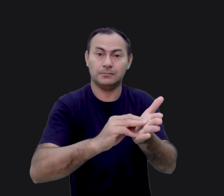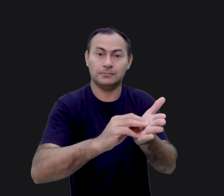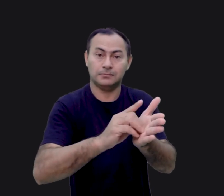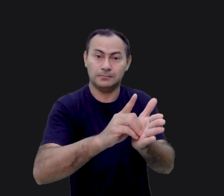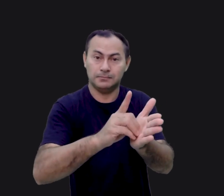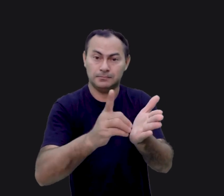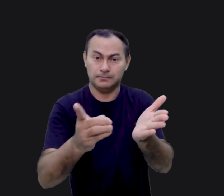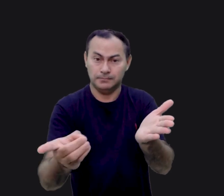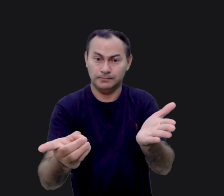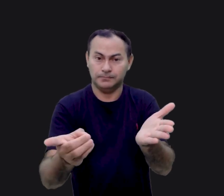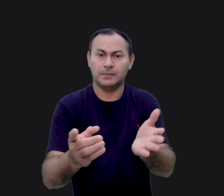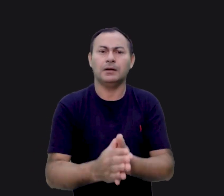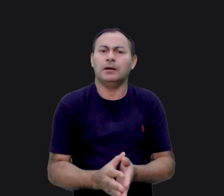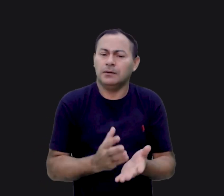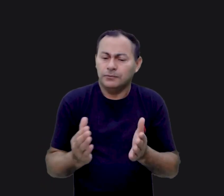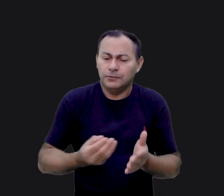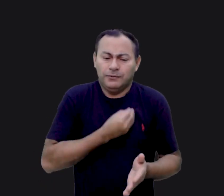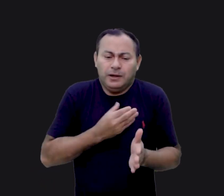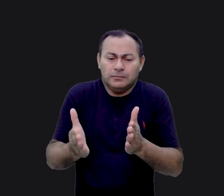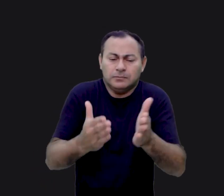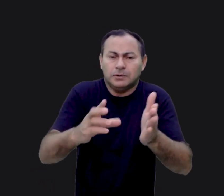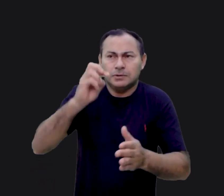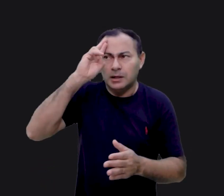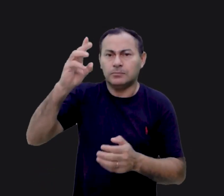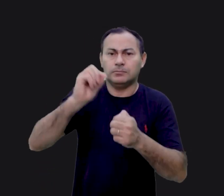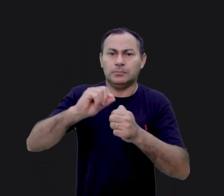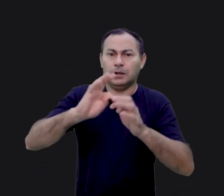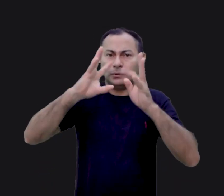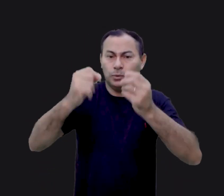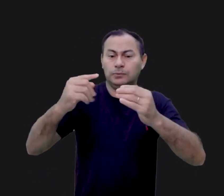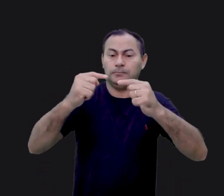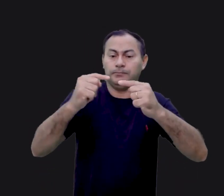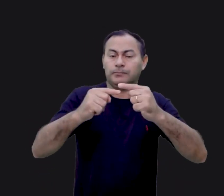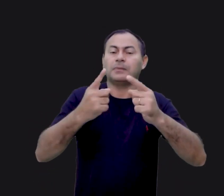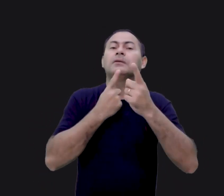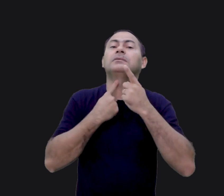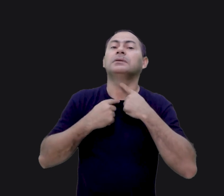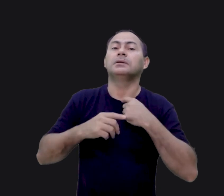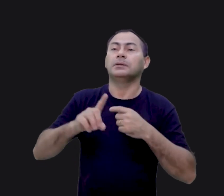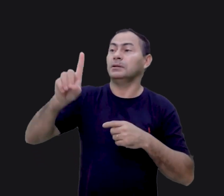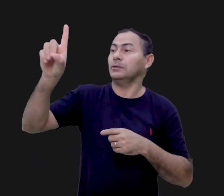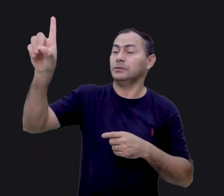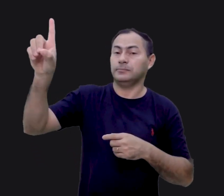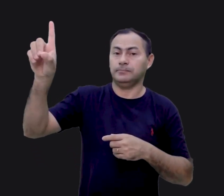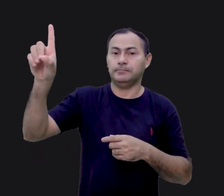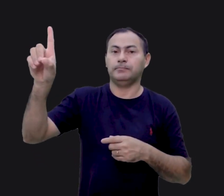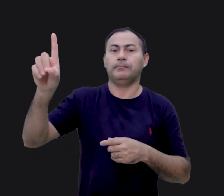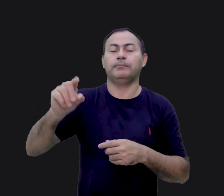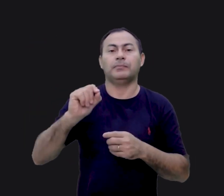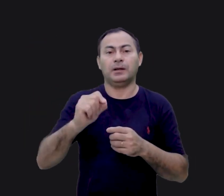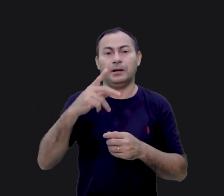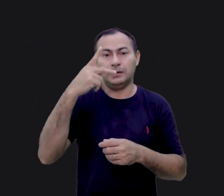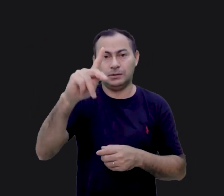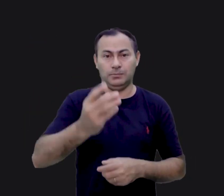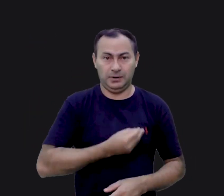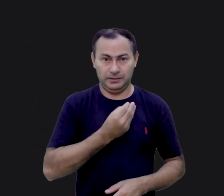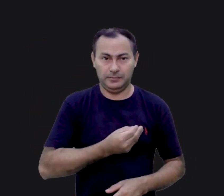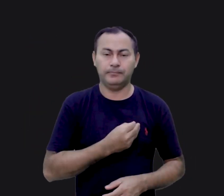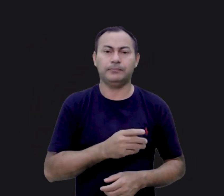Deuteronômio você deve andar em todo o caminho do Senhor e fazer tudo de acordo com a vontade de Deus para sua vida